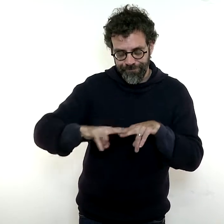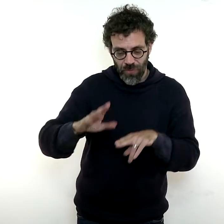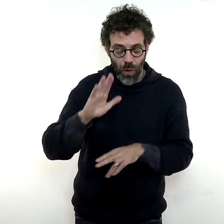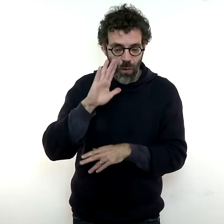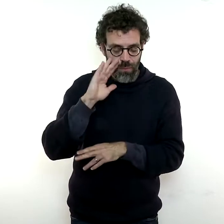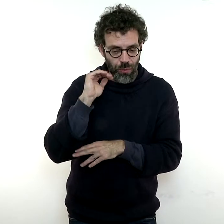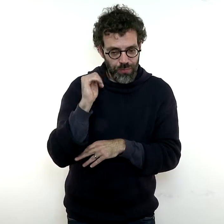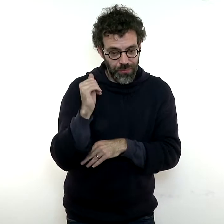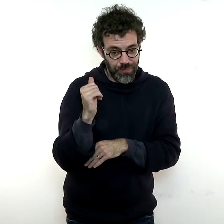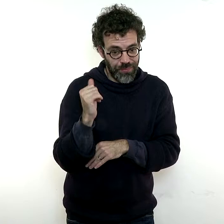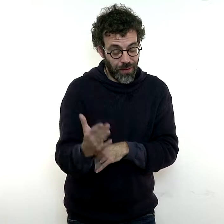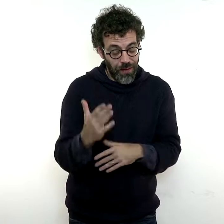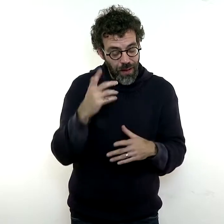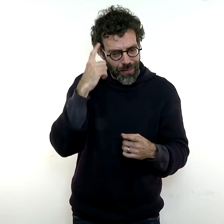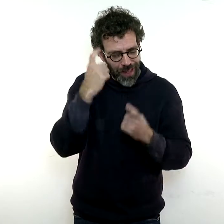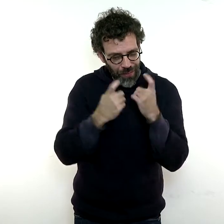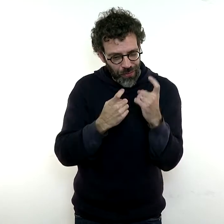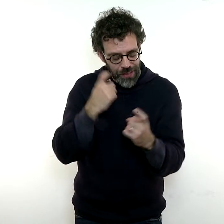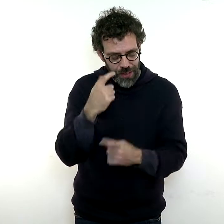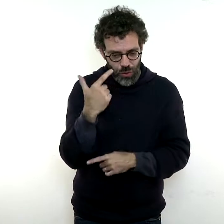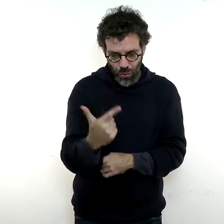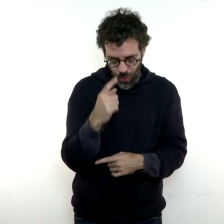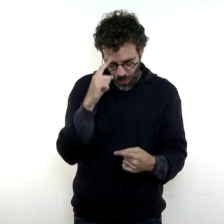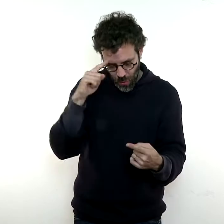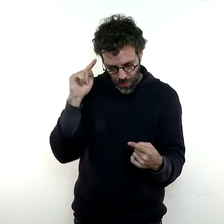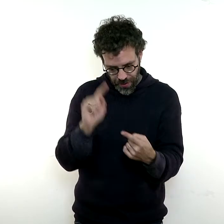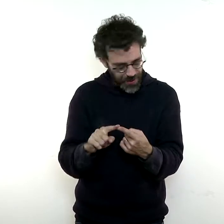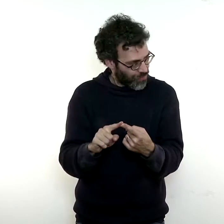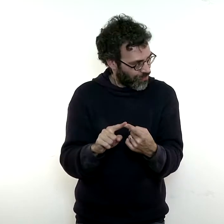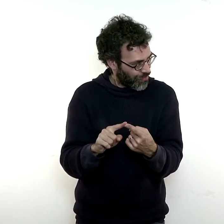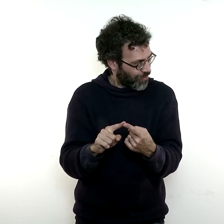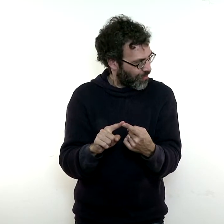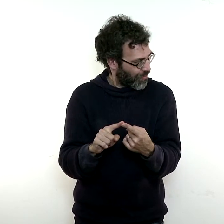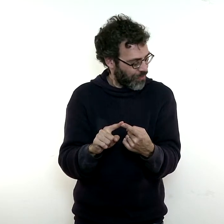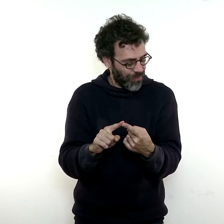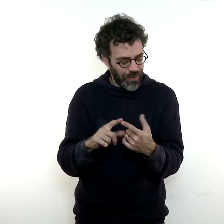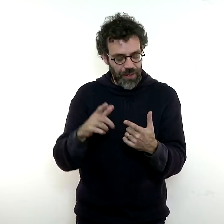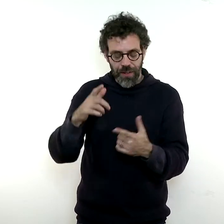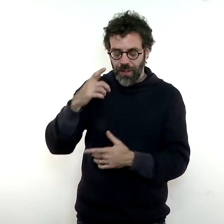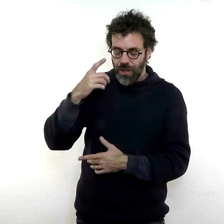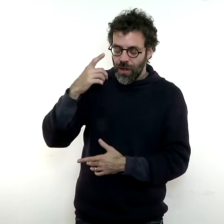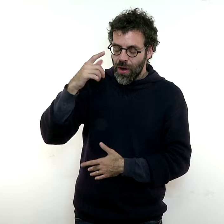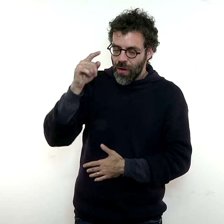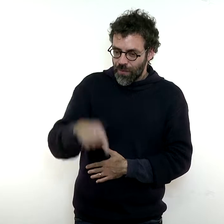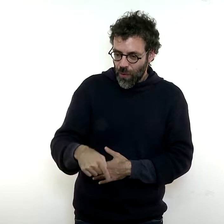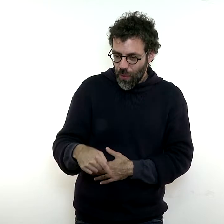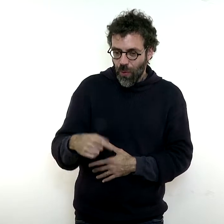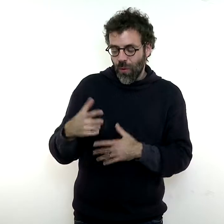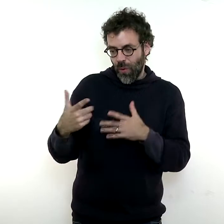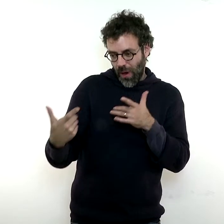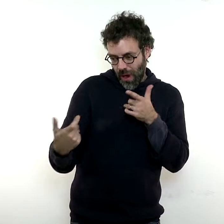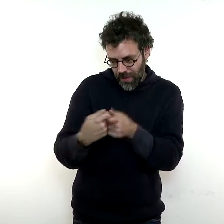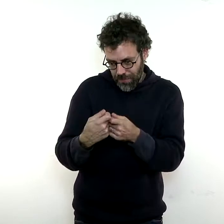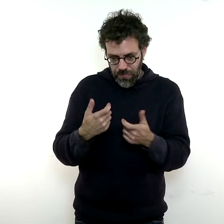2 objectifs. Premièrement, construire un skatepark adapté aux pratiques actuelles en anticipant sur les tendances de